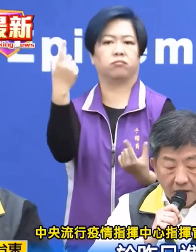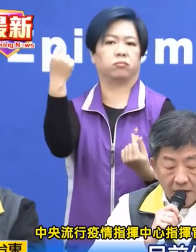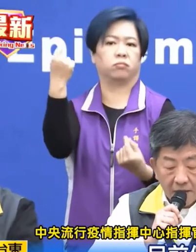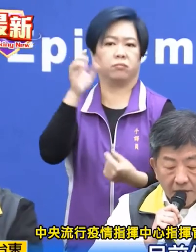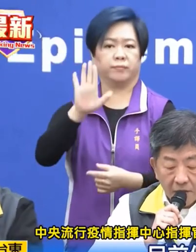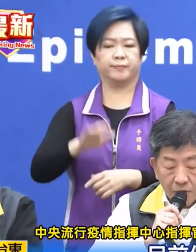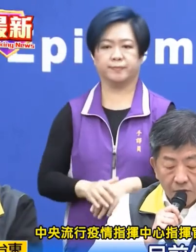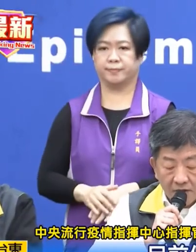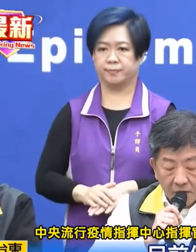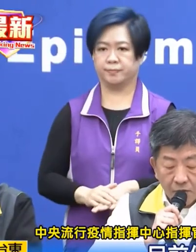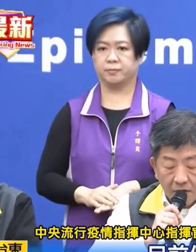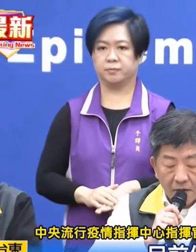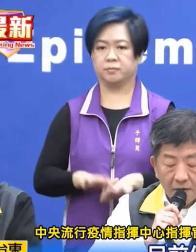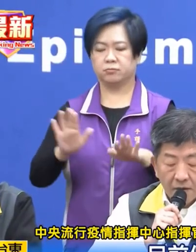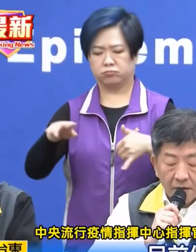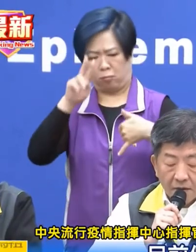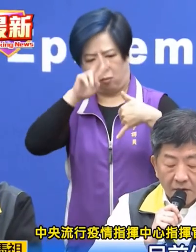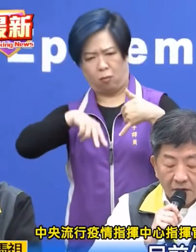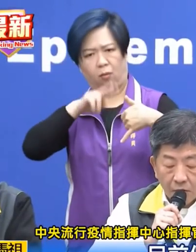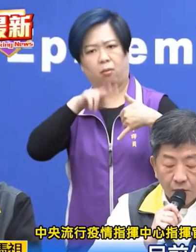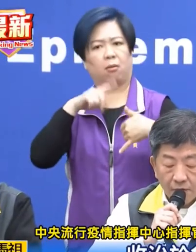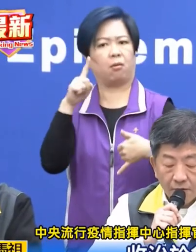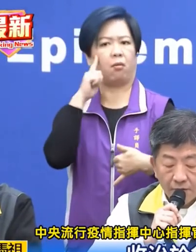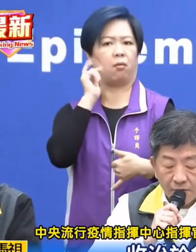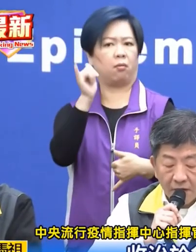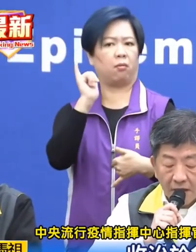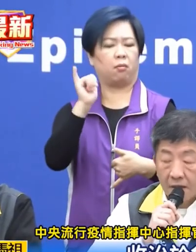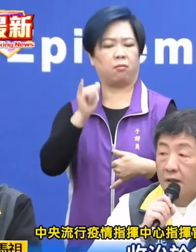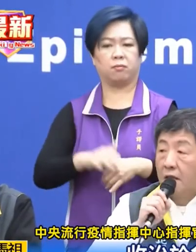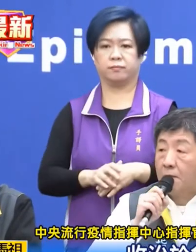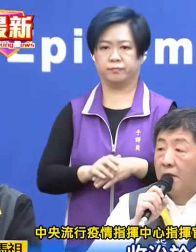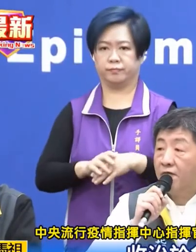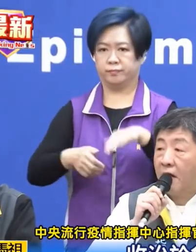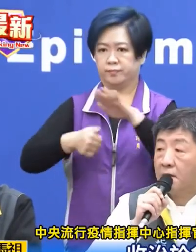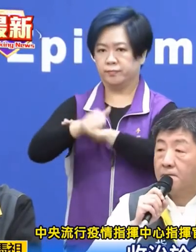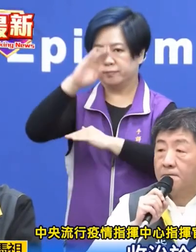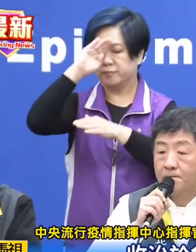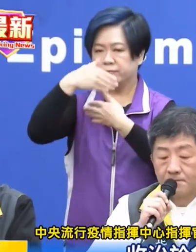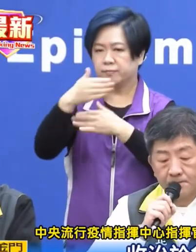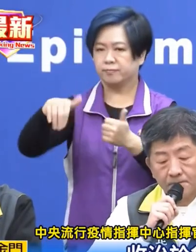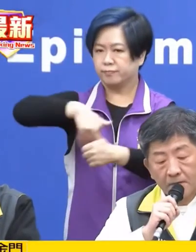目前个案无症状，收治于负压隔离病房。